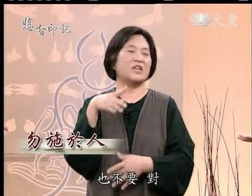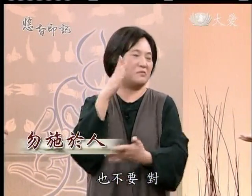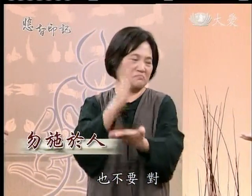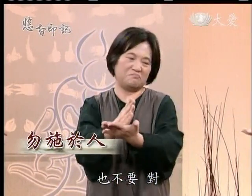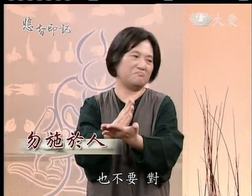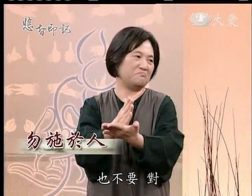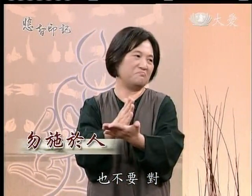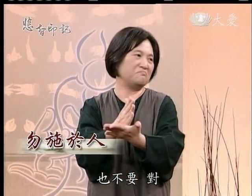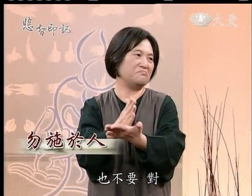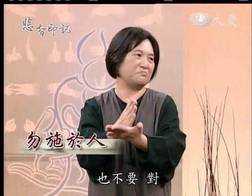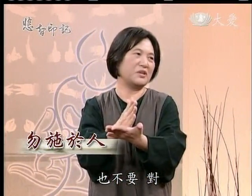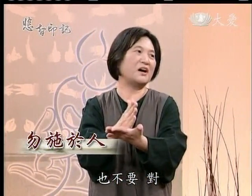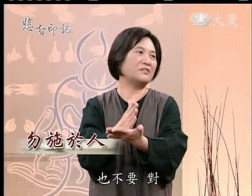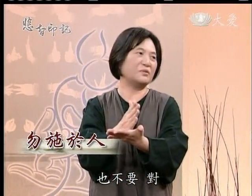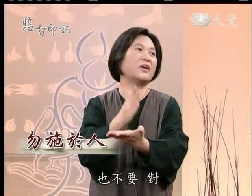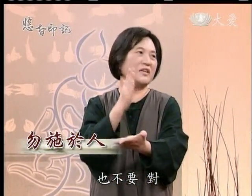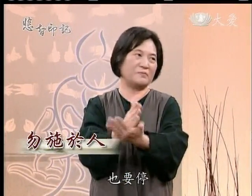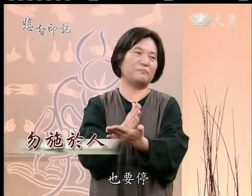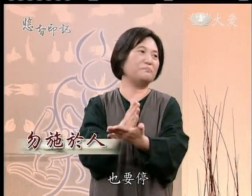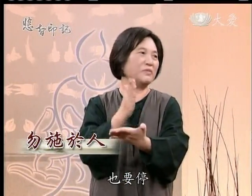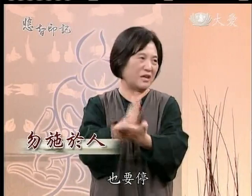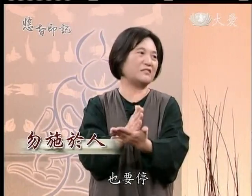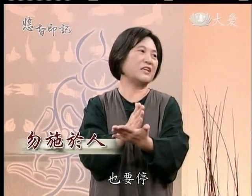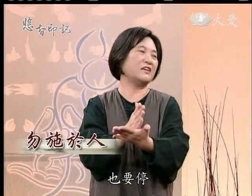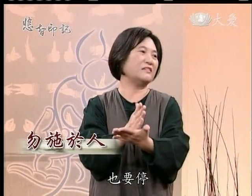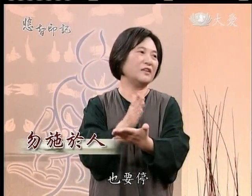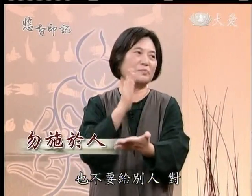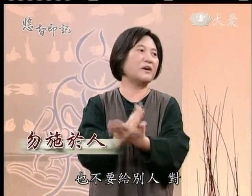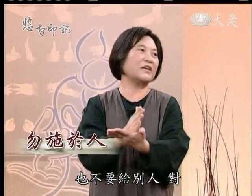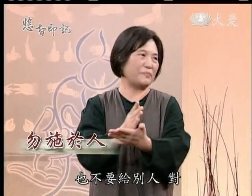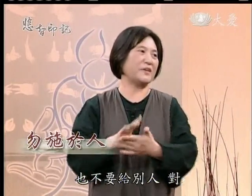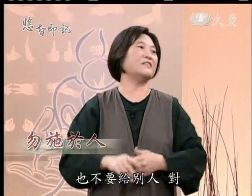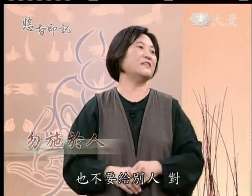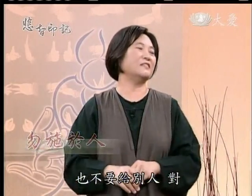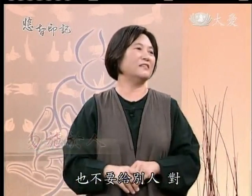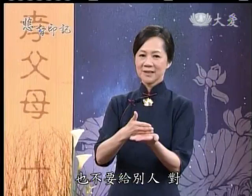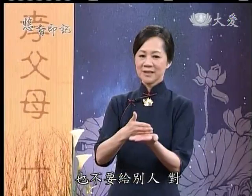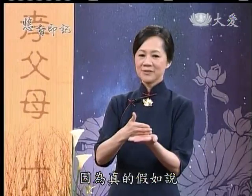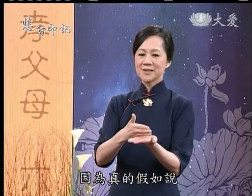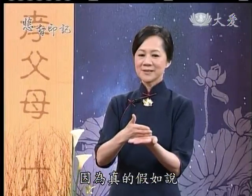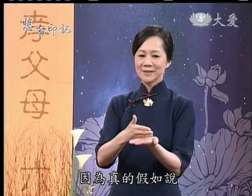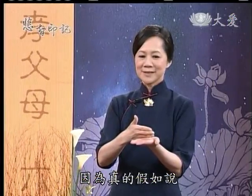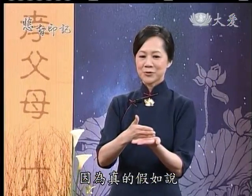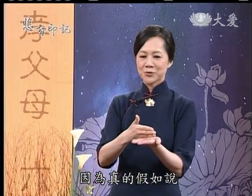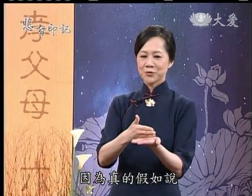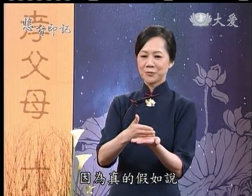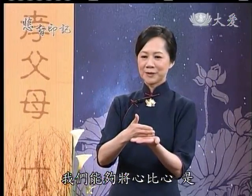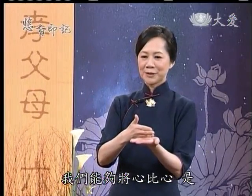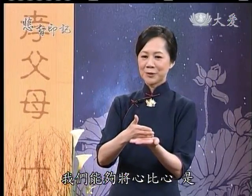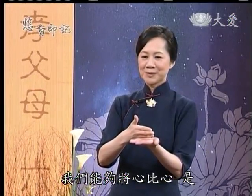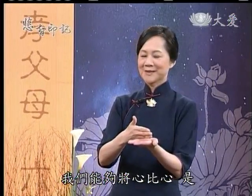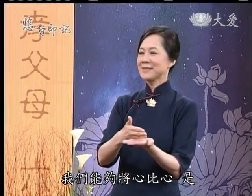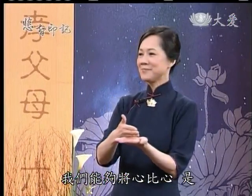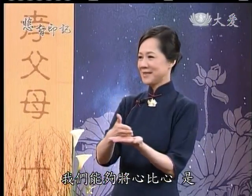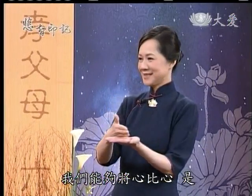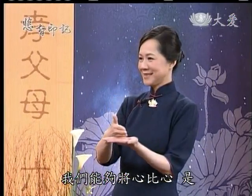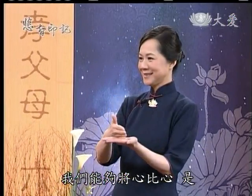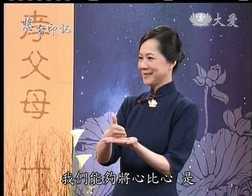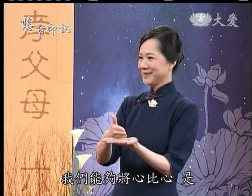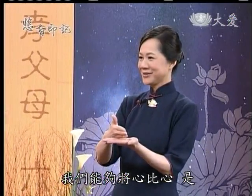也不要，对，也要听，也不要给别人。 对，因为真的，假如说我们能够将心比心， 是